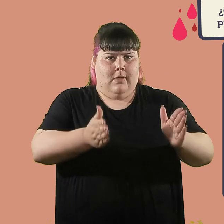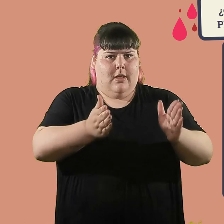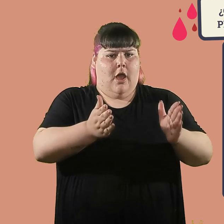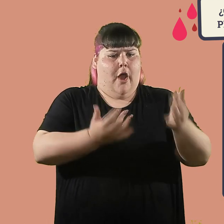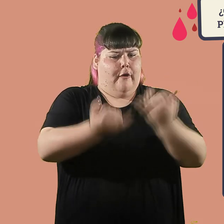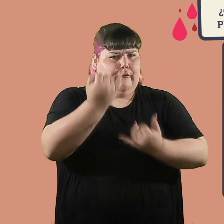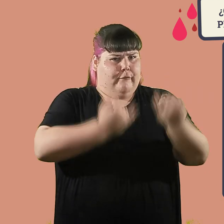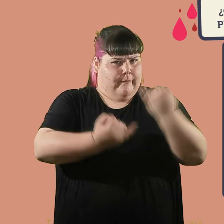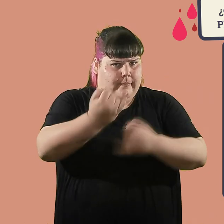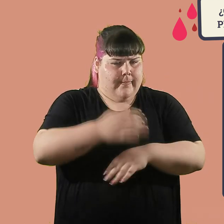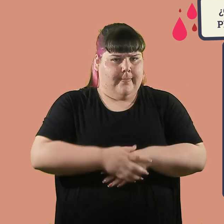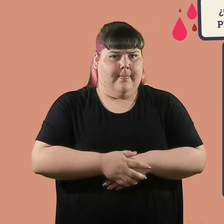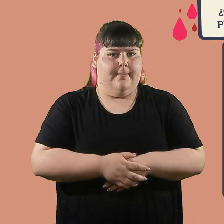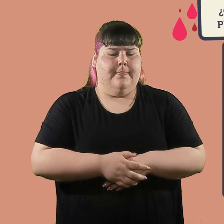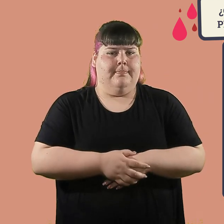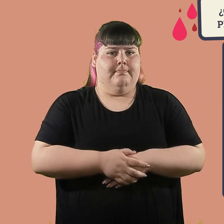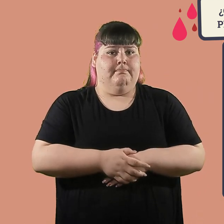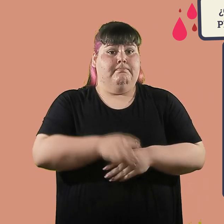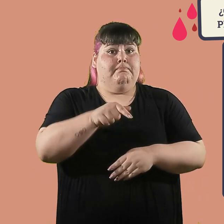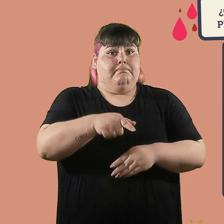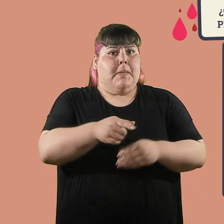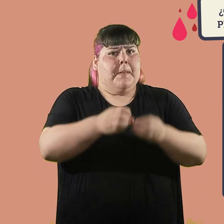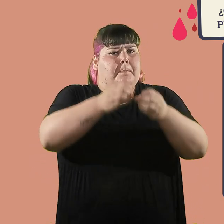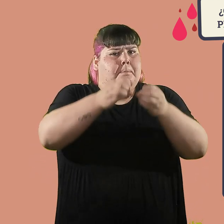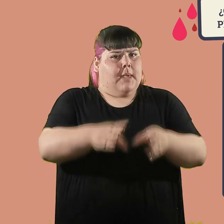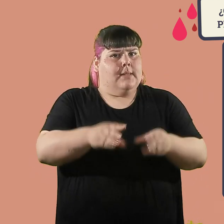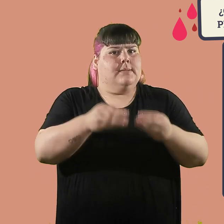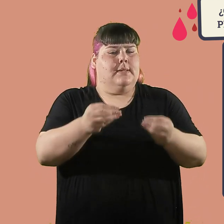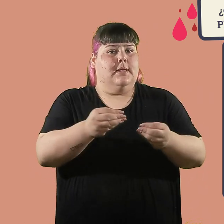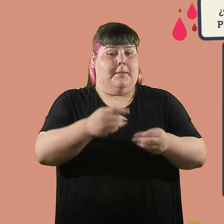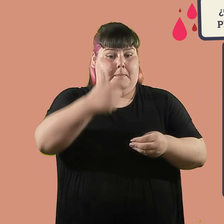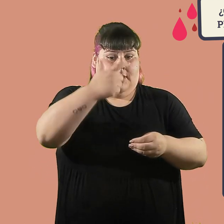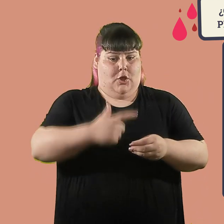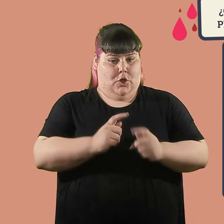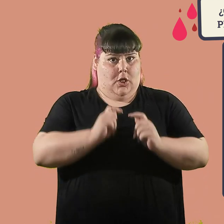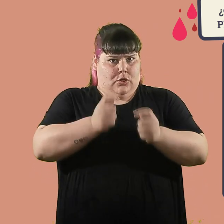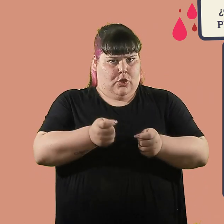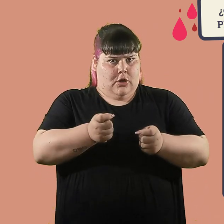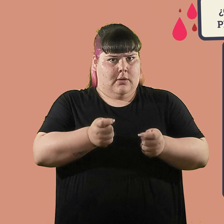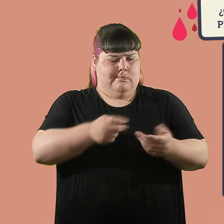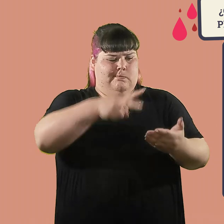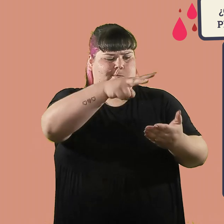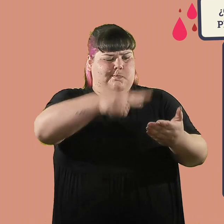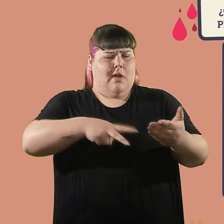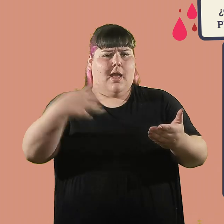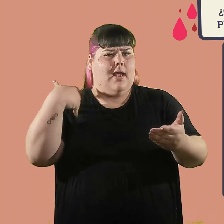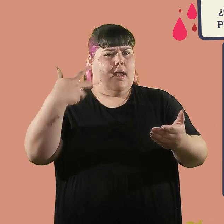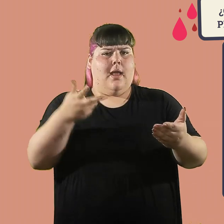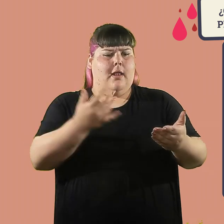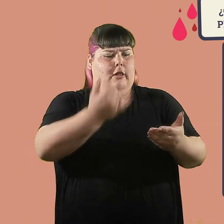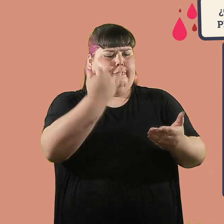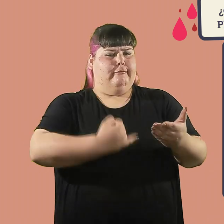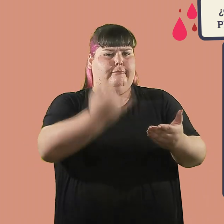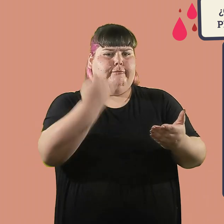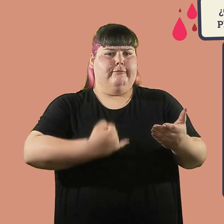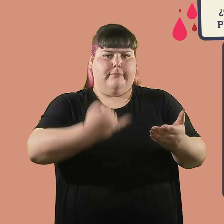Información. El proceso comienza con el donante leyendo una información genérica sobre la donación.